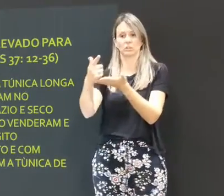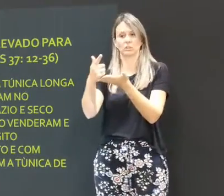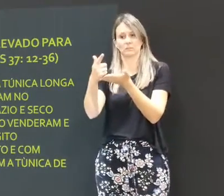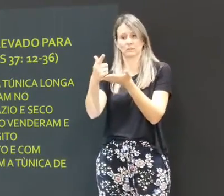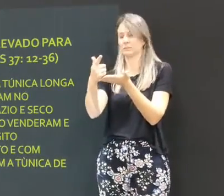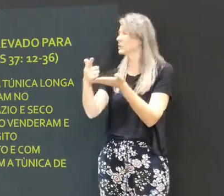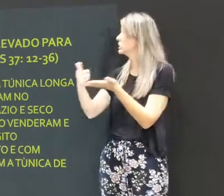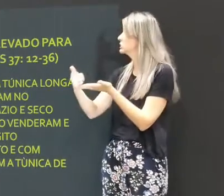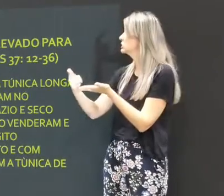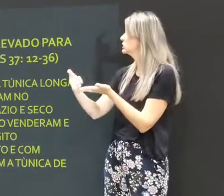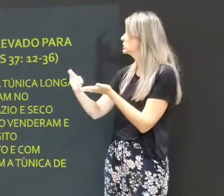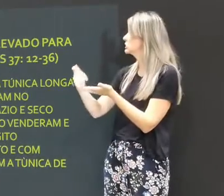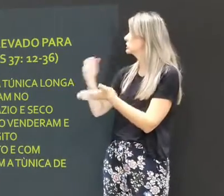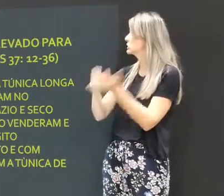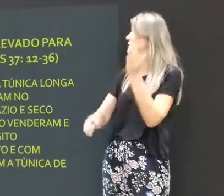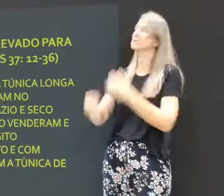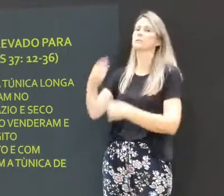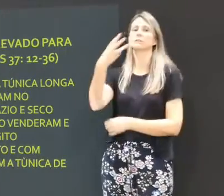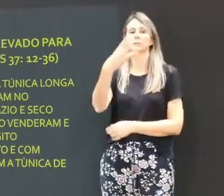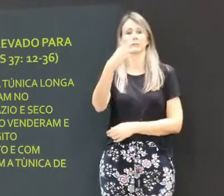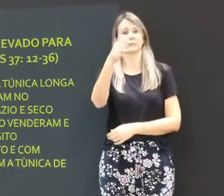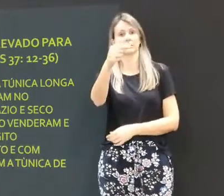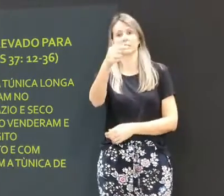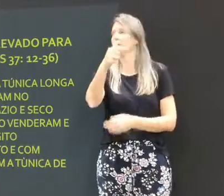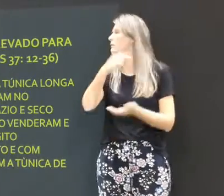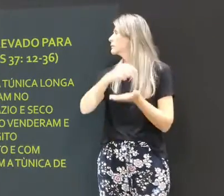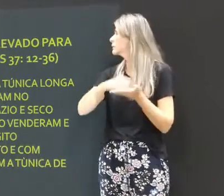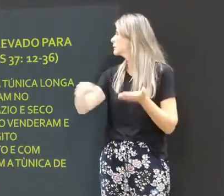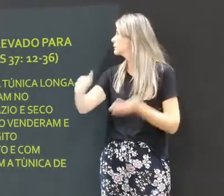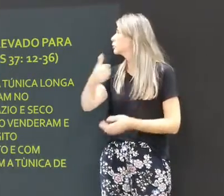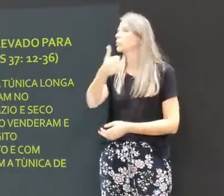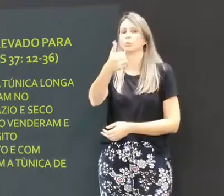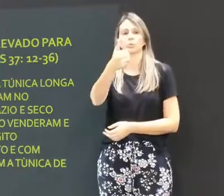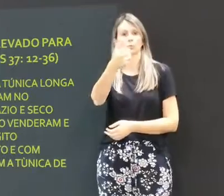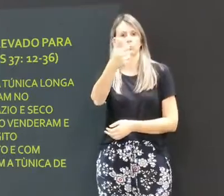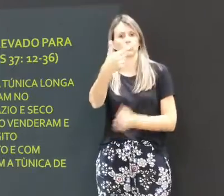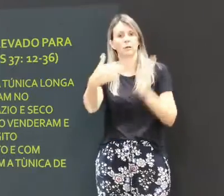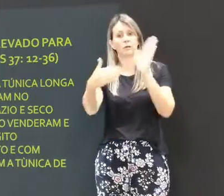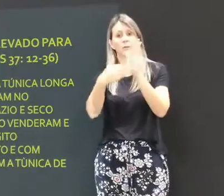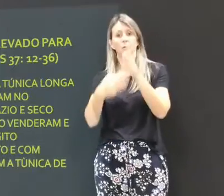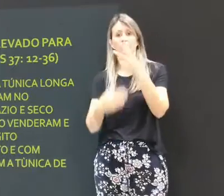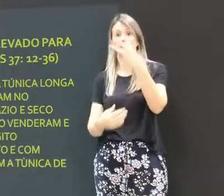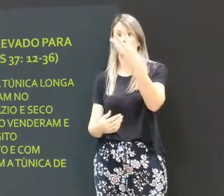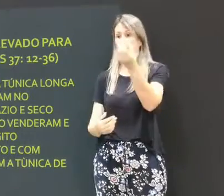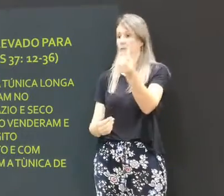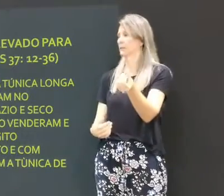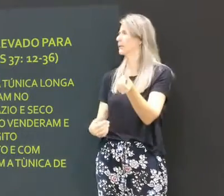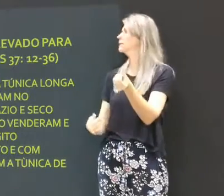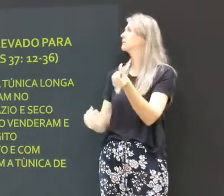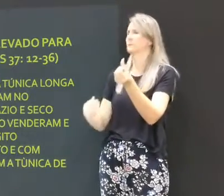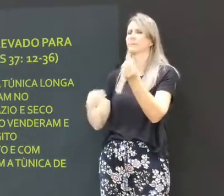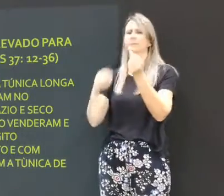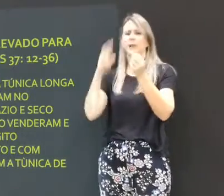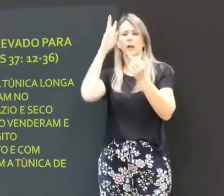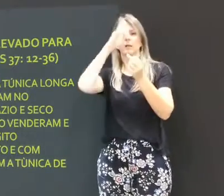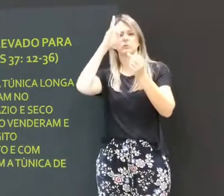Em Gênesis, capítulo 37, do versículo 12 até o 36,